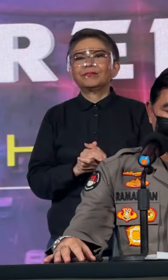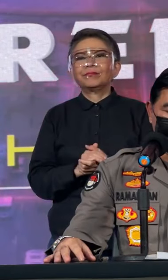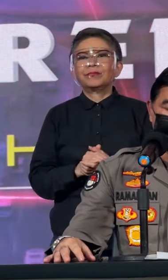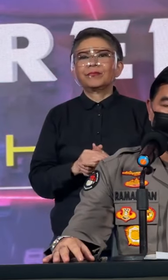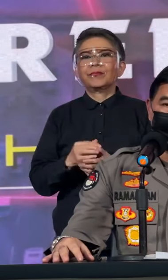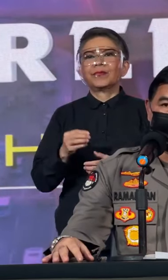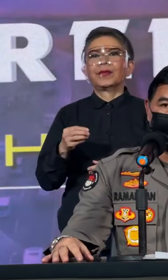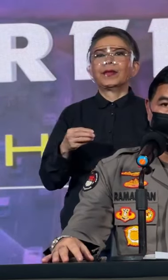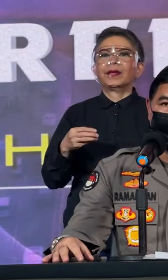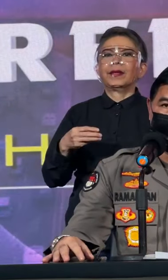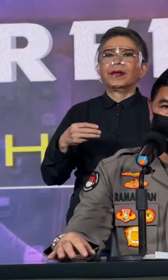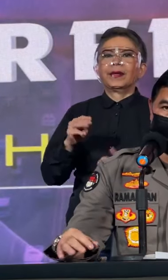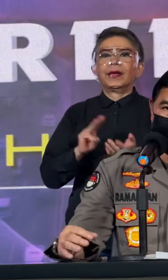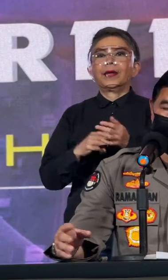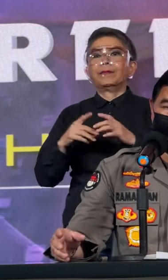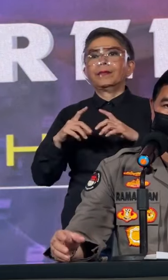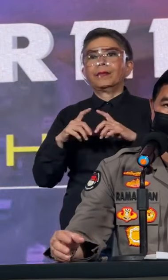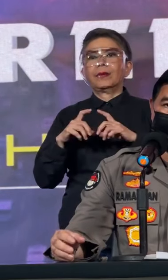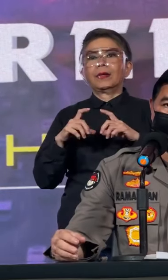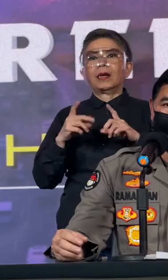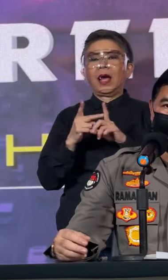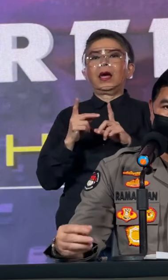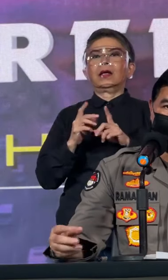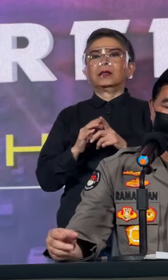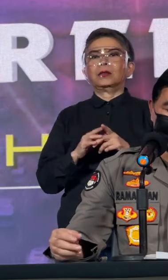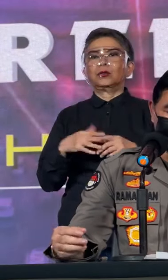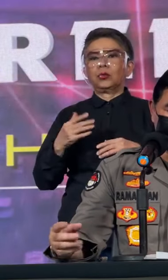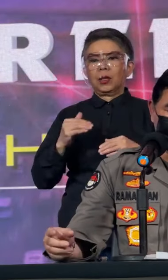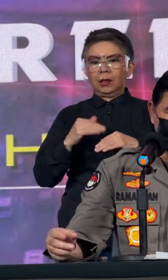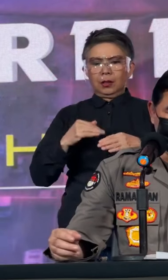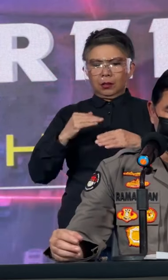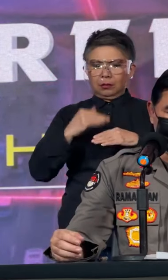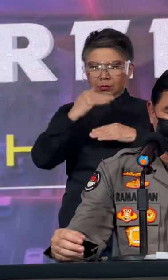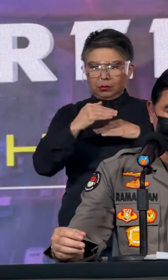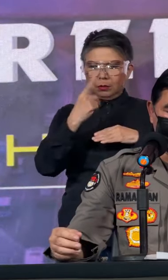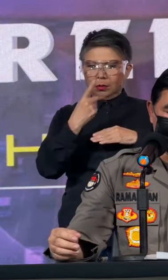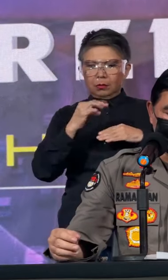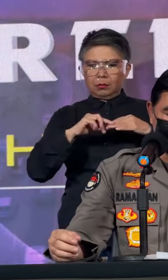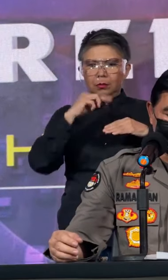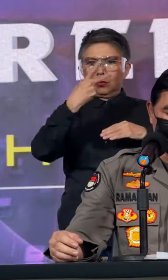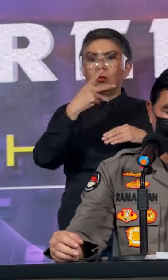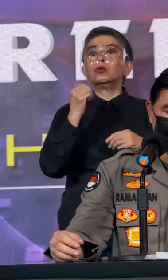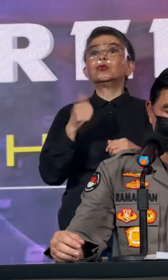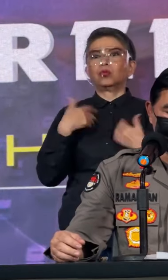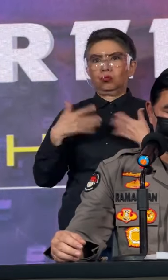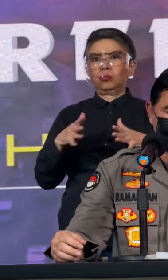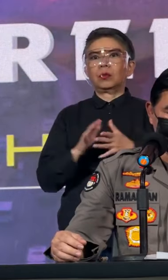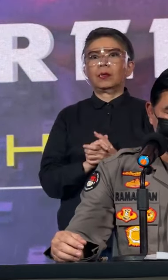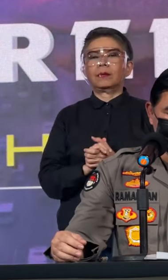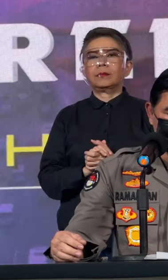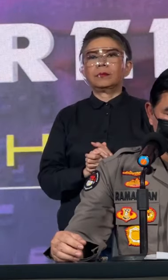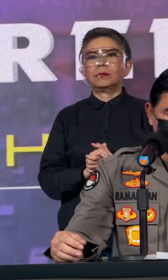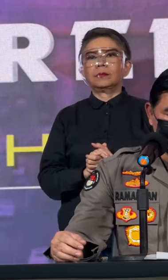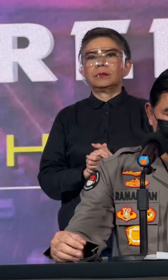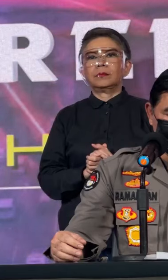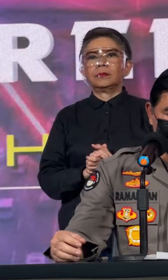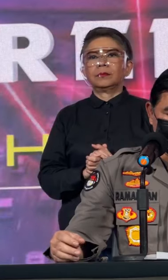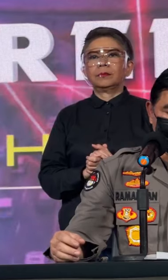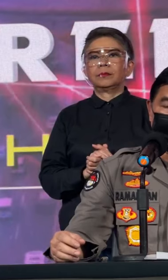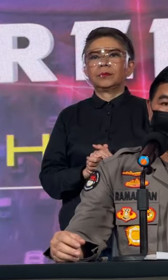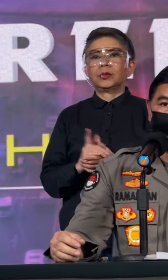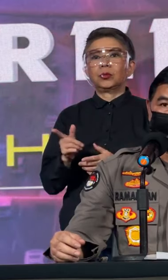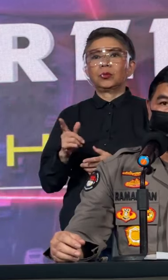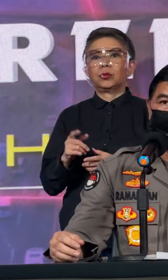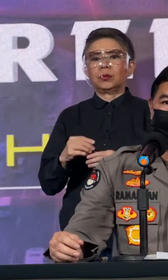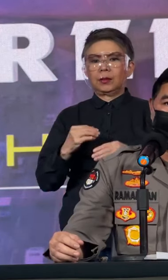Kasus FH sudah tahap 1 dan tahap 2 telah dilaksanakan ya. Di